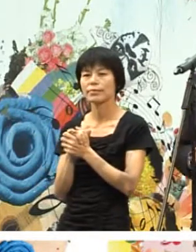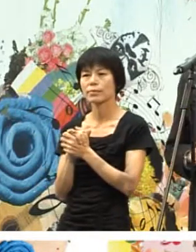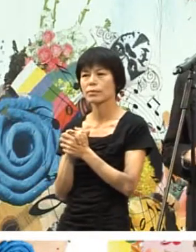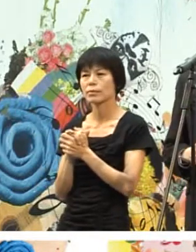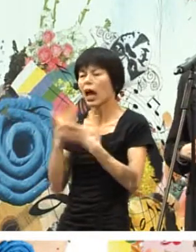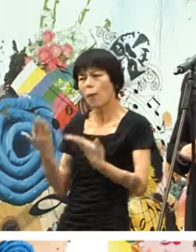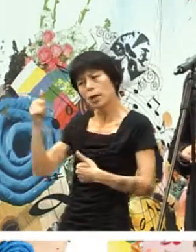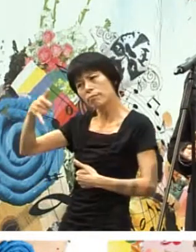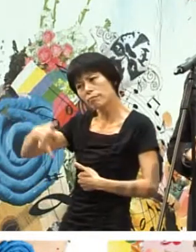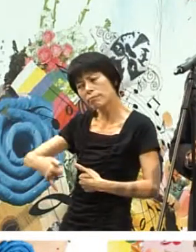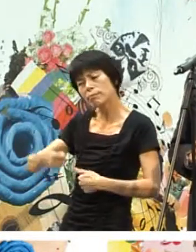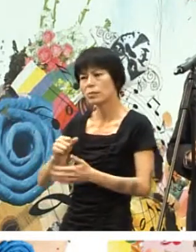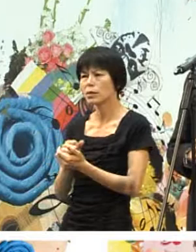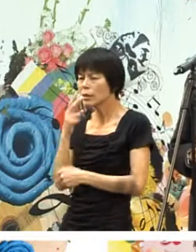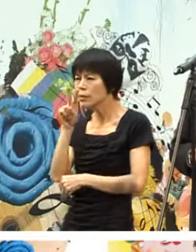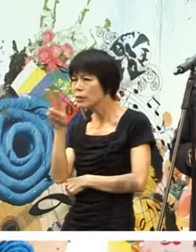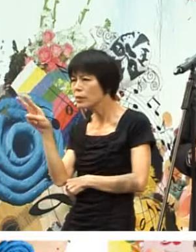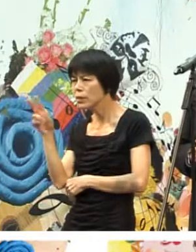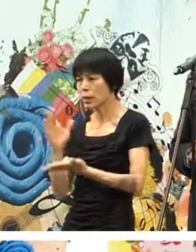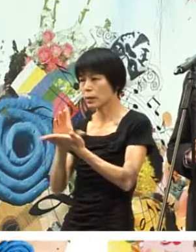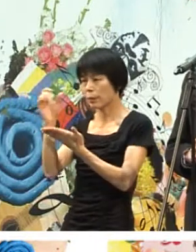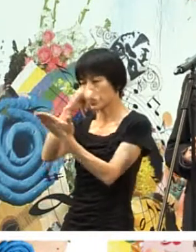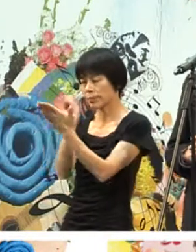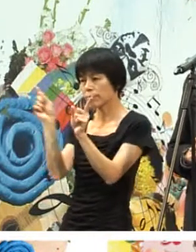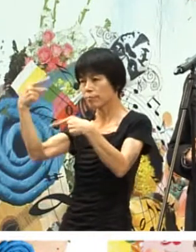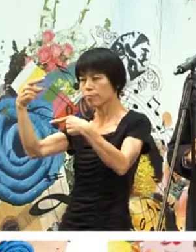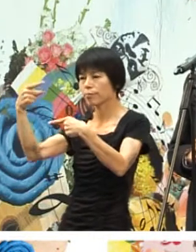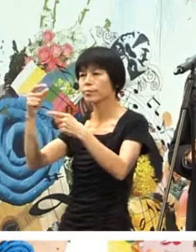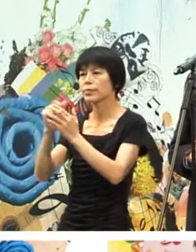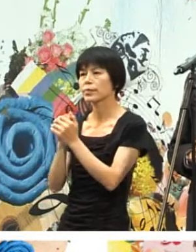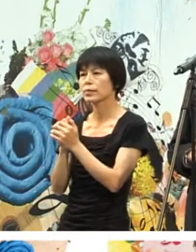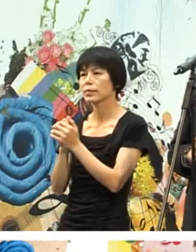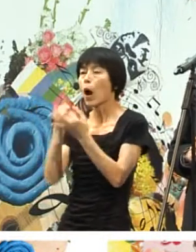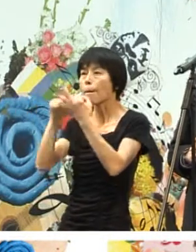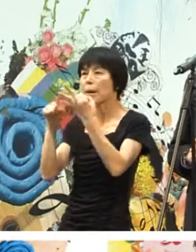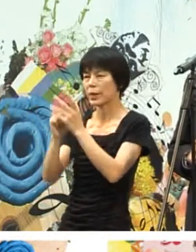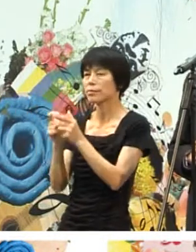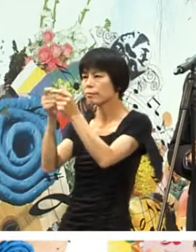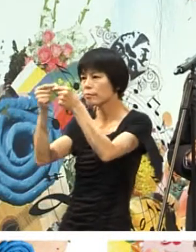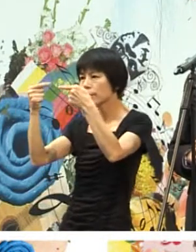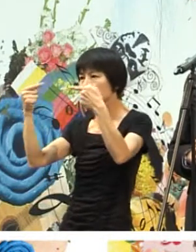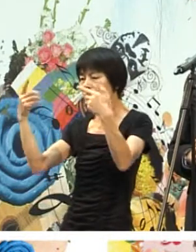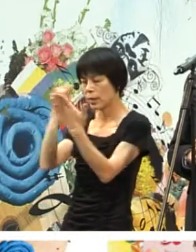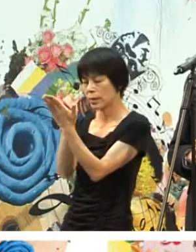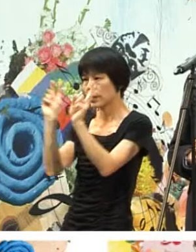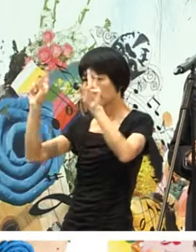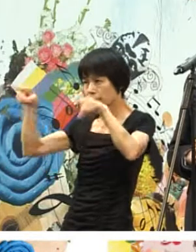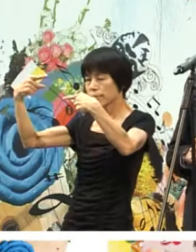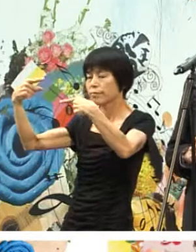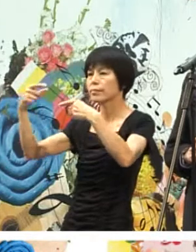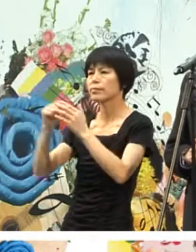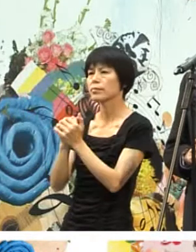其實今日嚟到呢一度嘅時候，我見到今年嘅藝術節嘅取名是叫做多一點的藝術